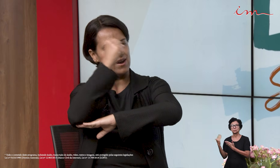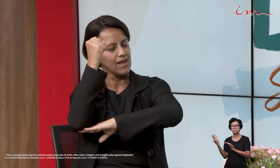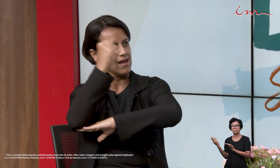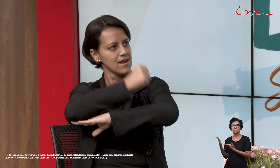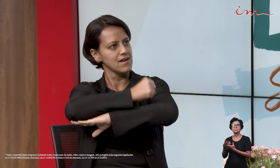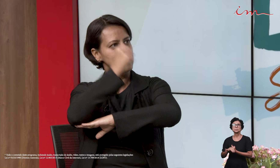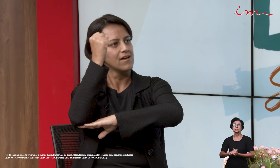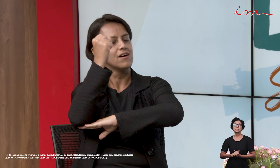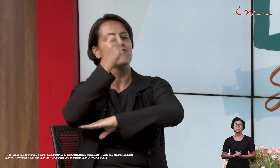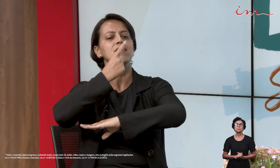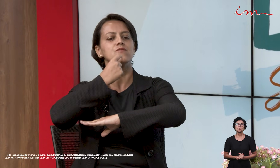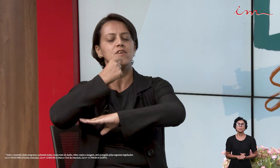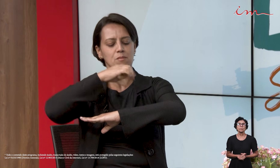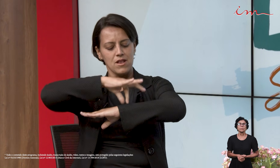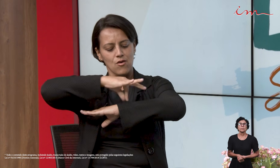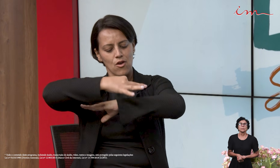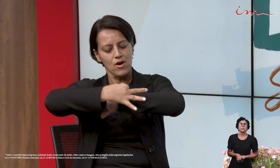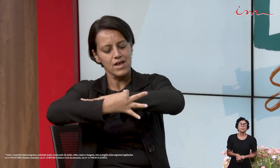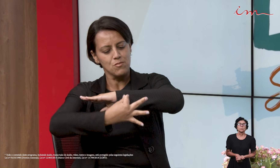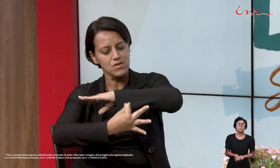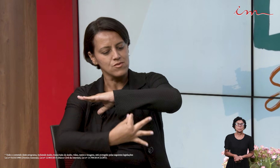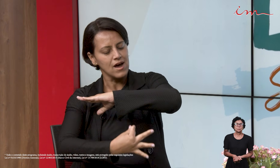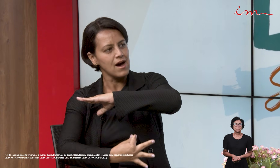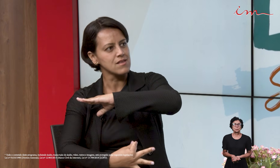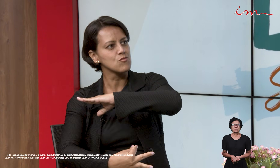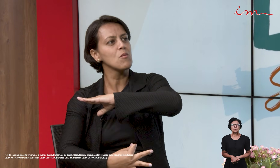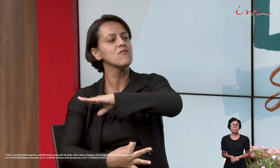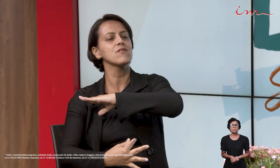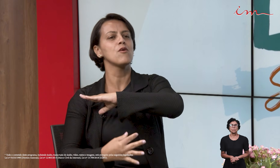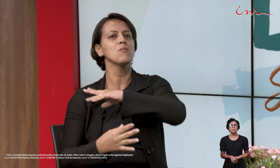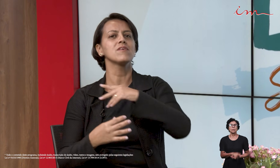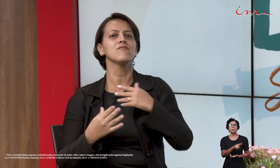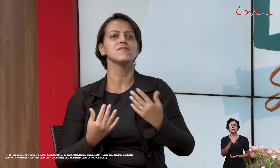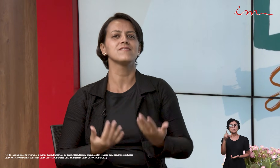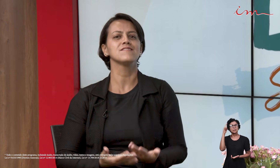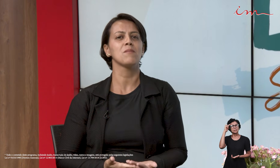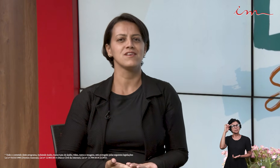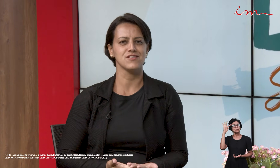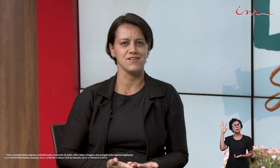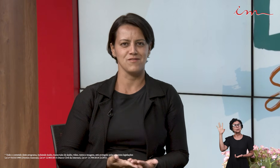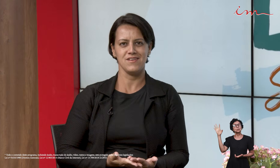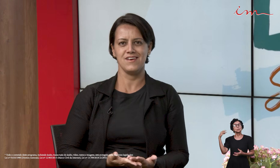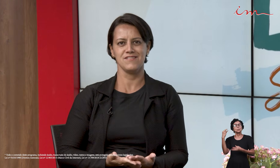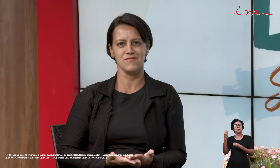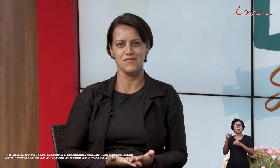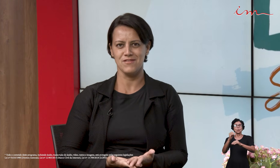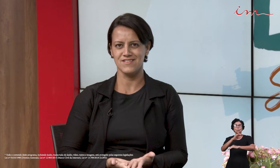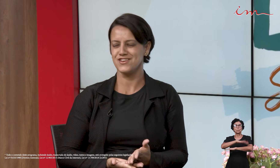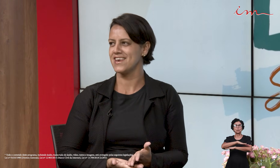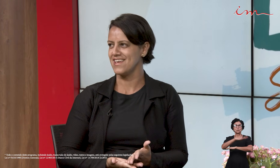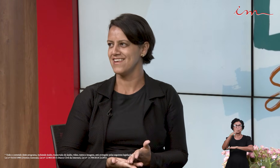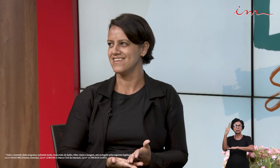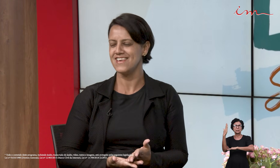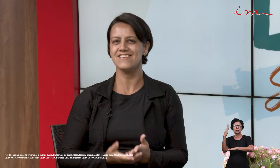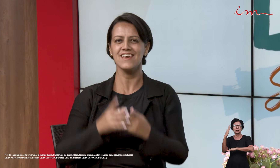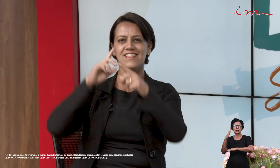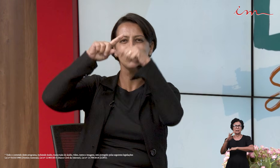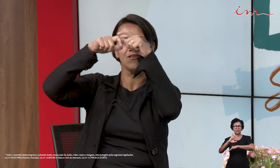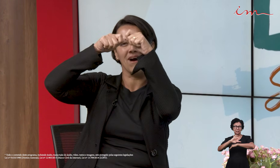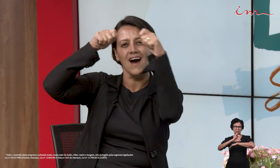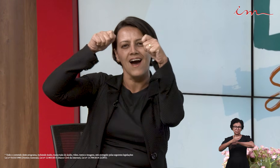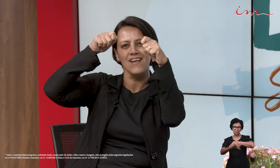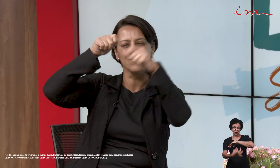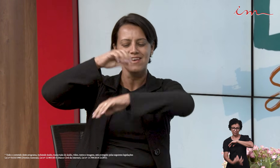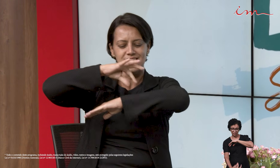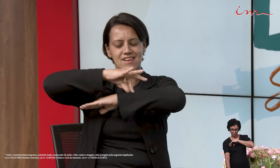Coloca a janela, faz o vermelho e coloca ele pendurado. Como que vocês imaginam que era esse fio nessa janela? Né? Será que ele